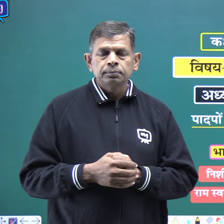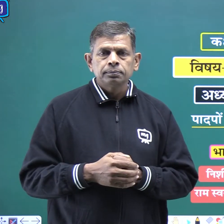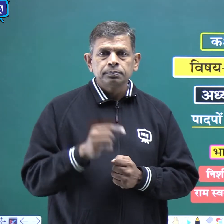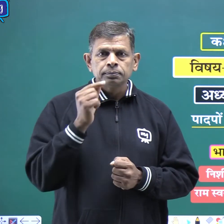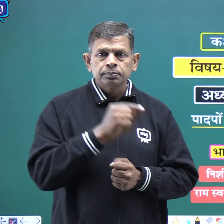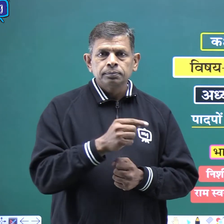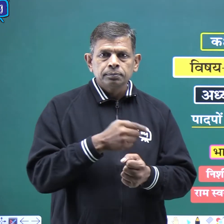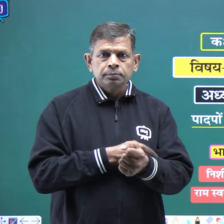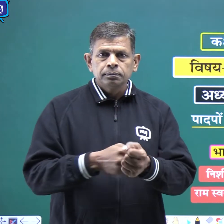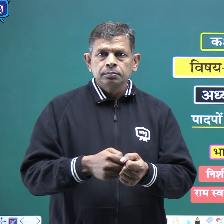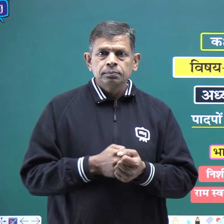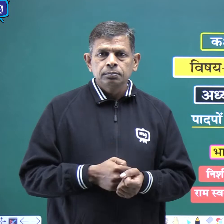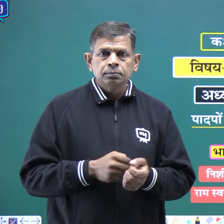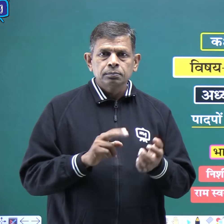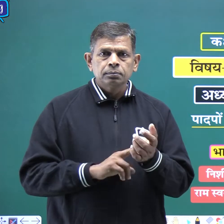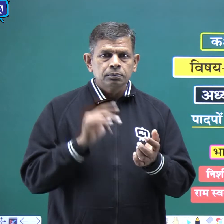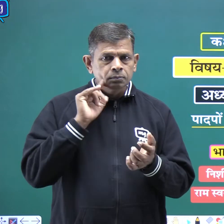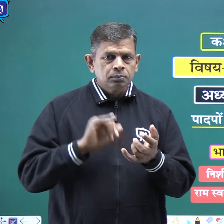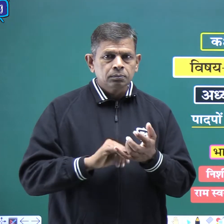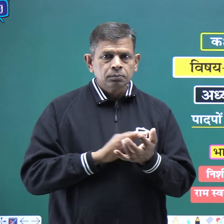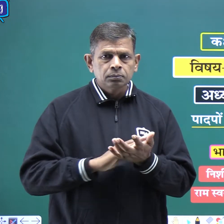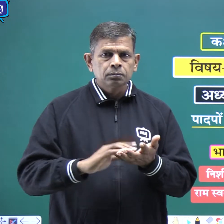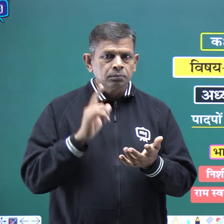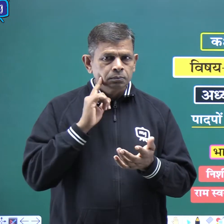मेरा नाम निशी अरोड़ा है